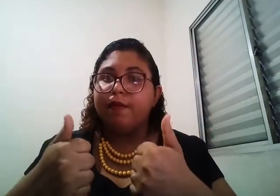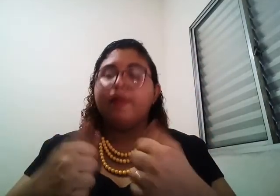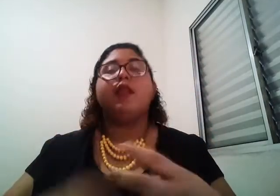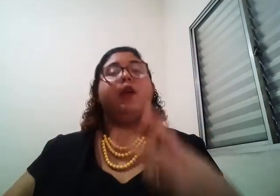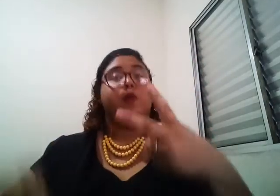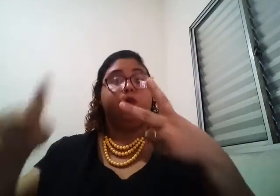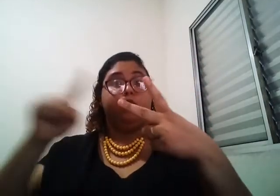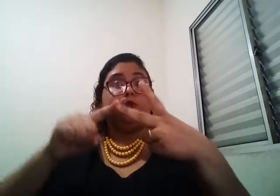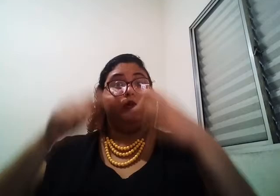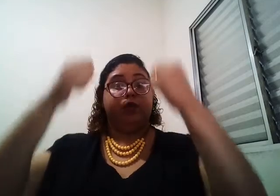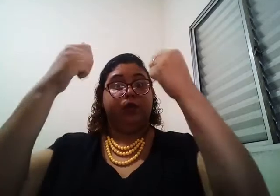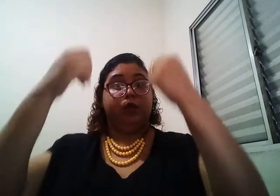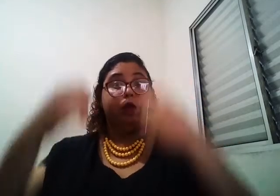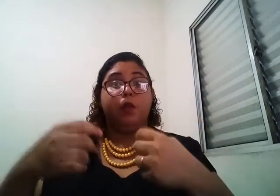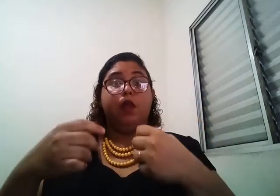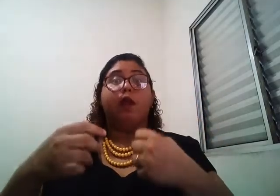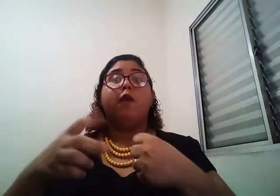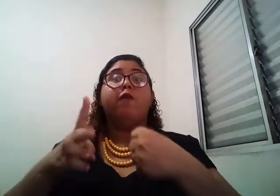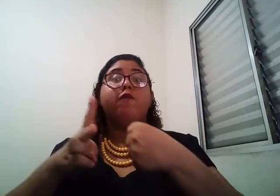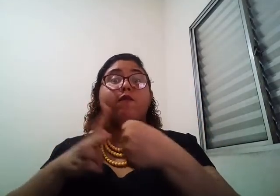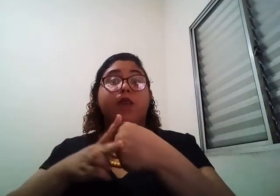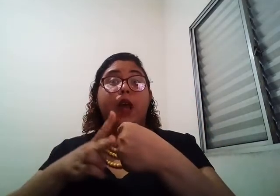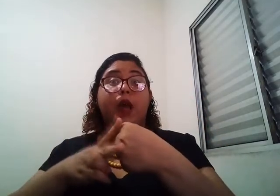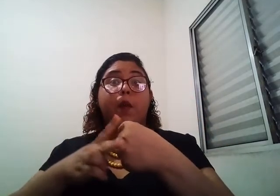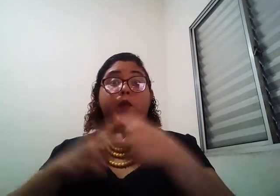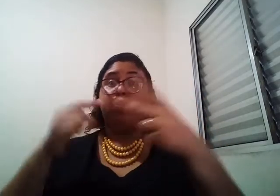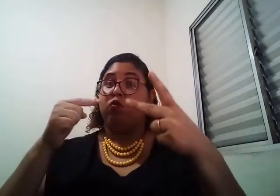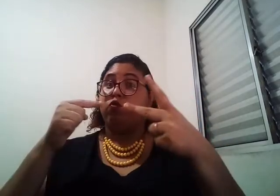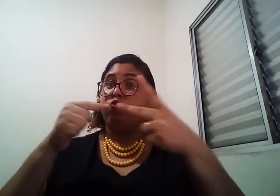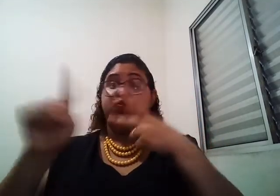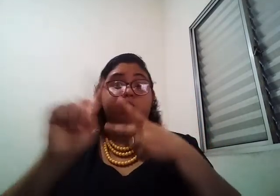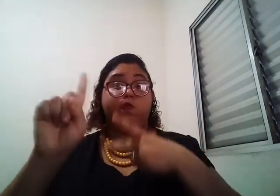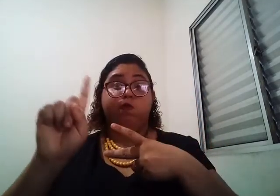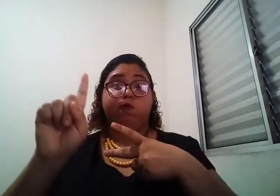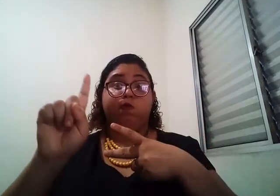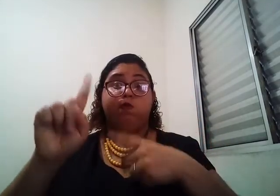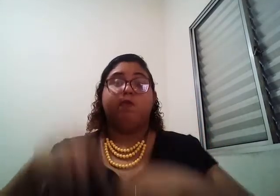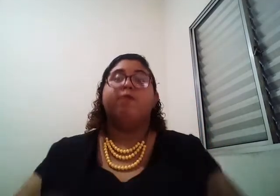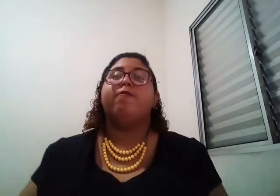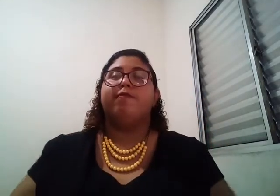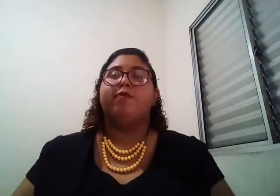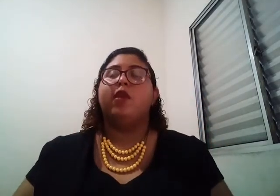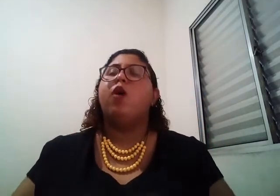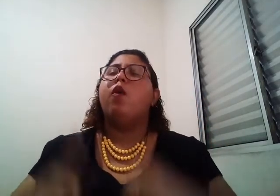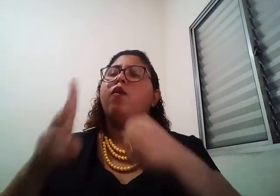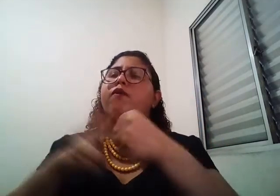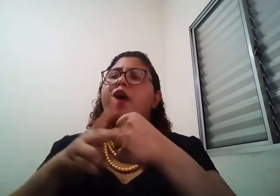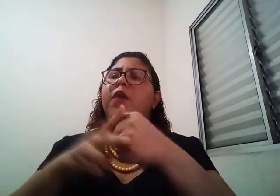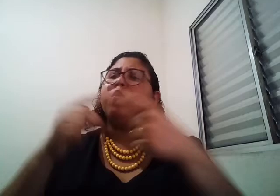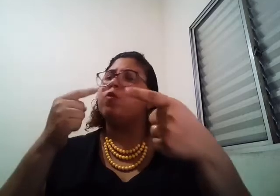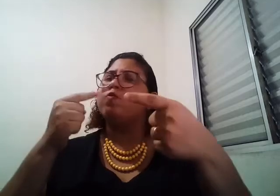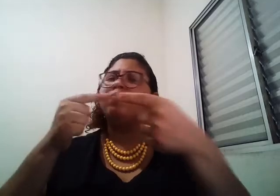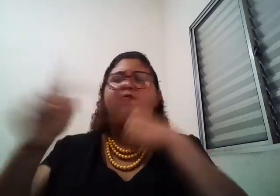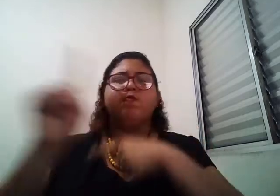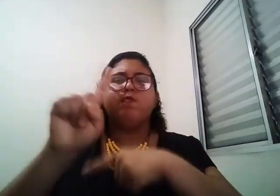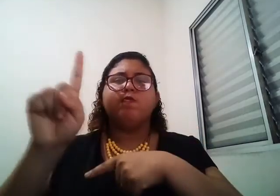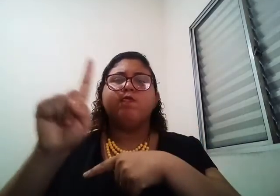Outro ponto que nós vamos falar é sobre os verbos sem concordância, que também são conhecidos como